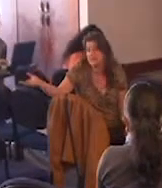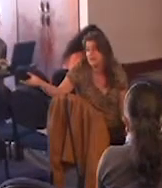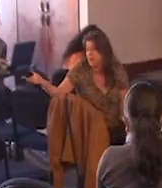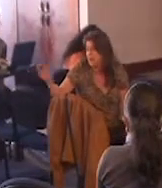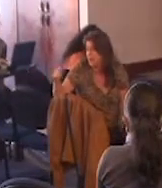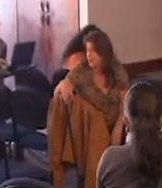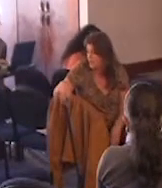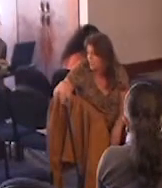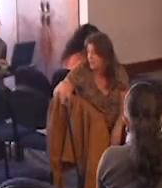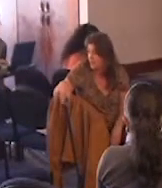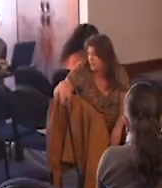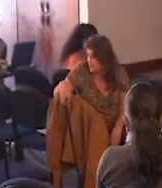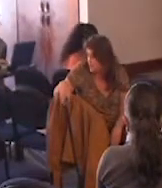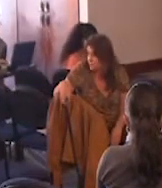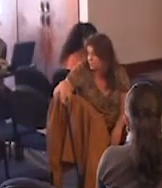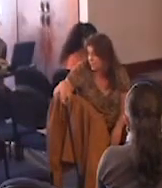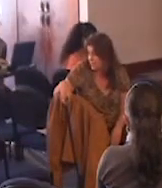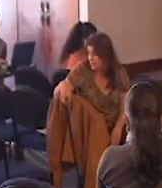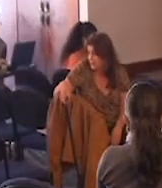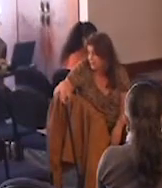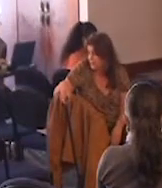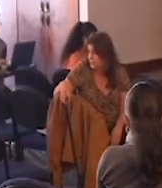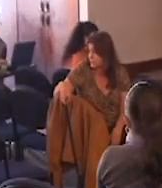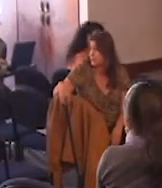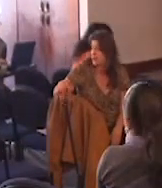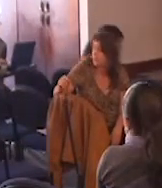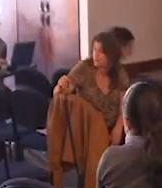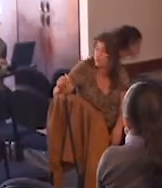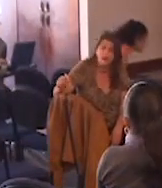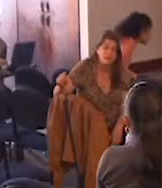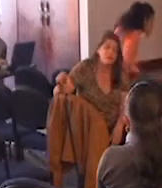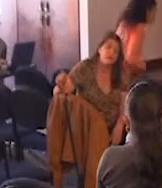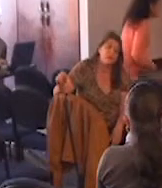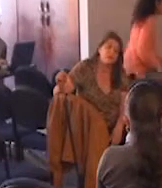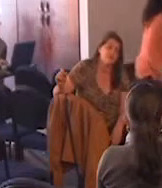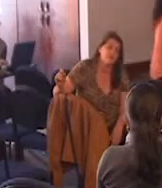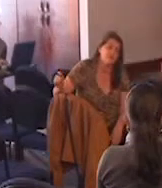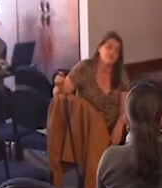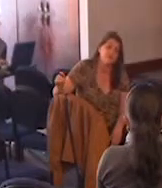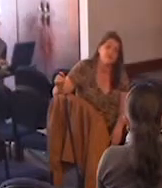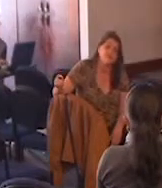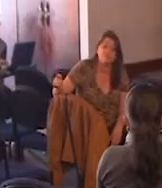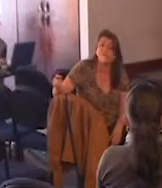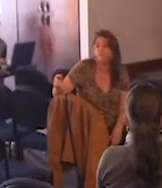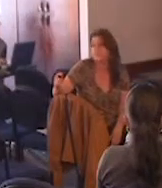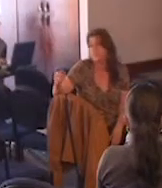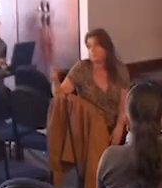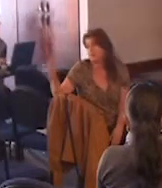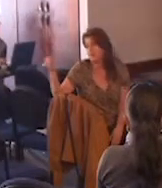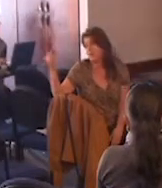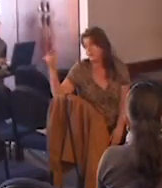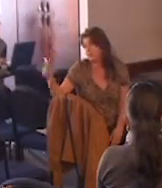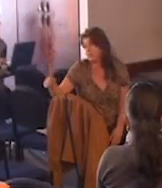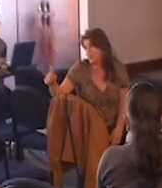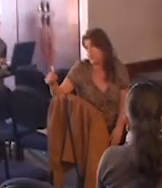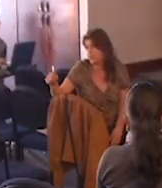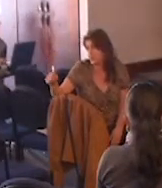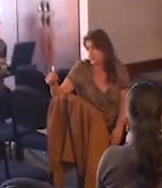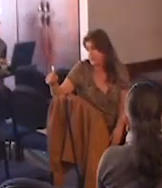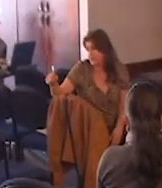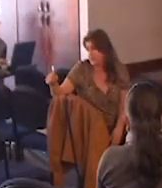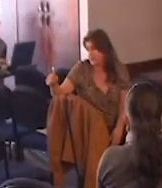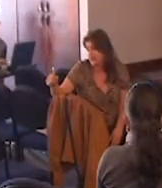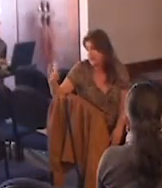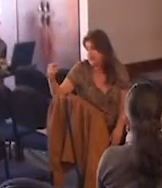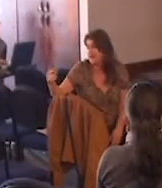si no saben eso, entonces... ahí es de donde se parte las cosas, ¿sí? Porque entonces, cuando hablemos de comunicación pensemos que el problema